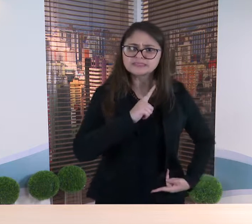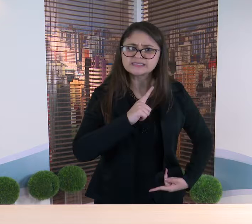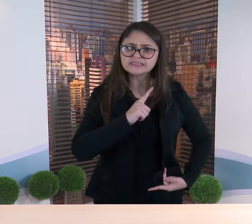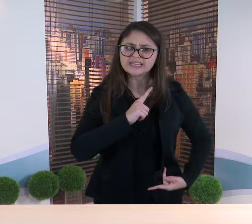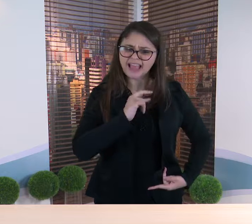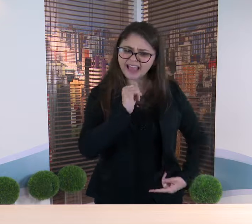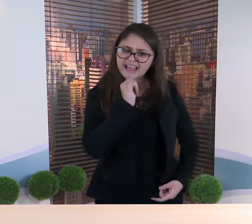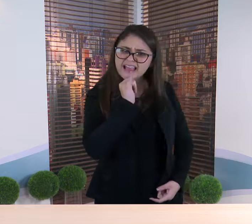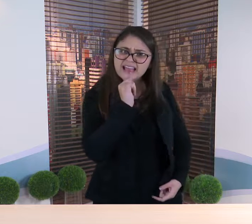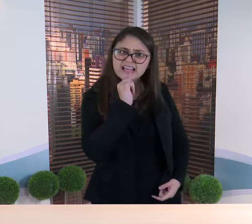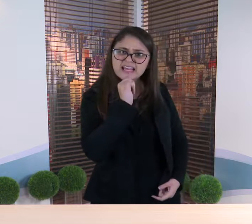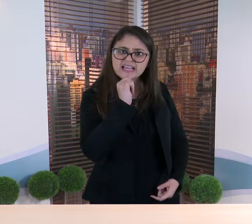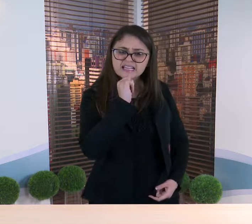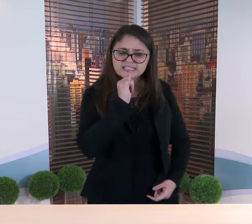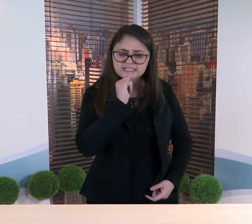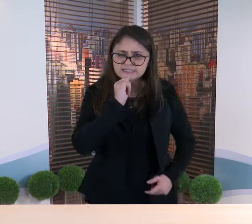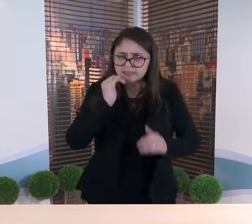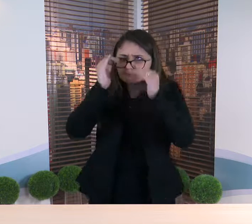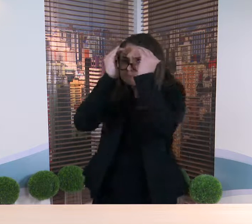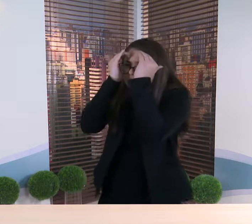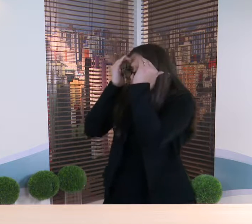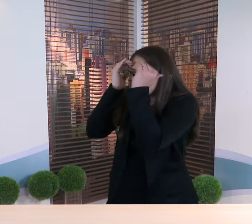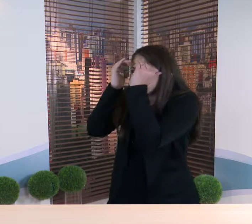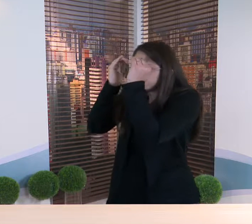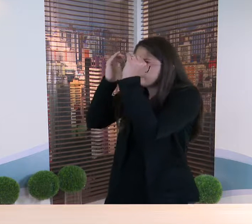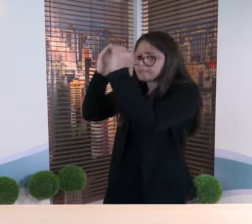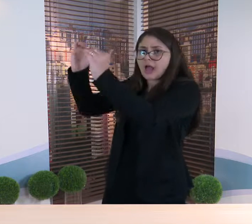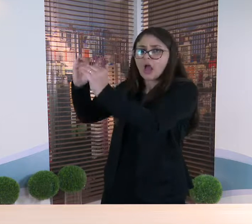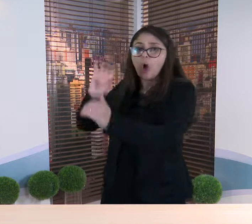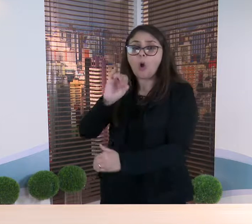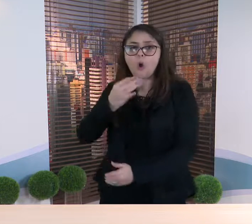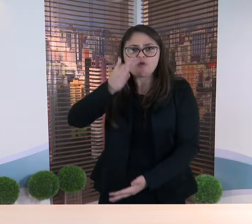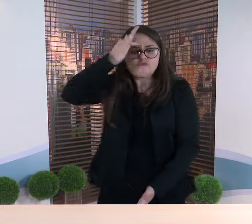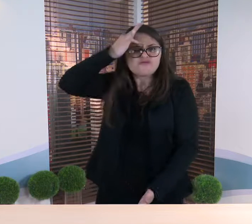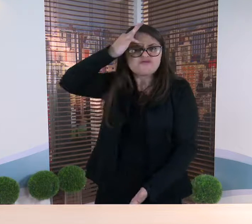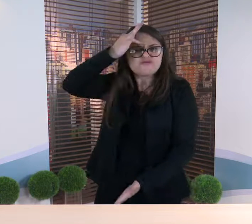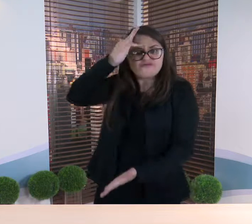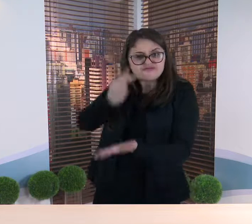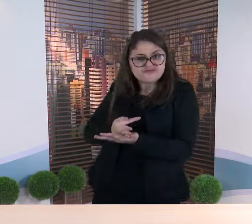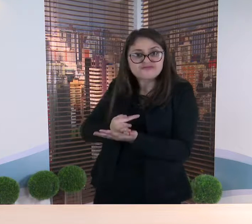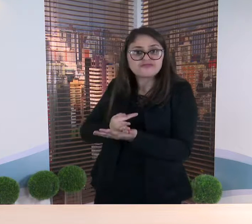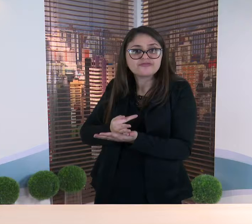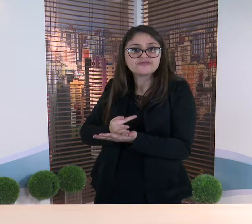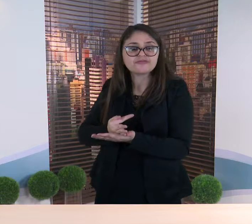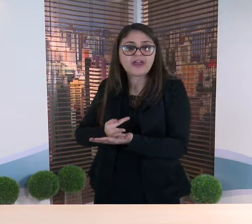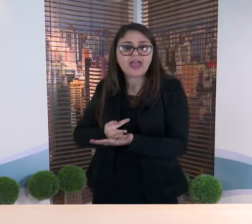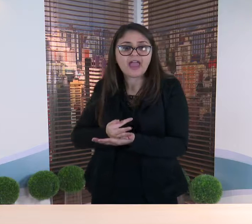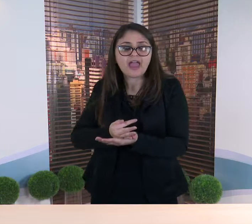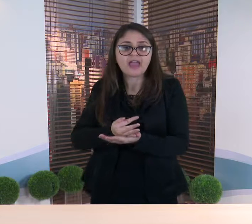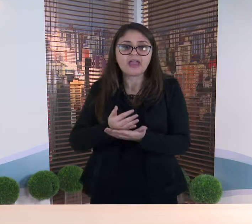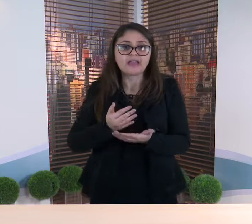pura devoção? Algum exemplo de uma fé por nada? De uma religião